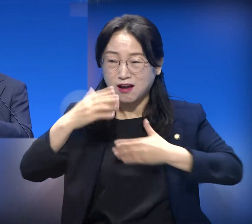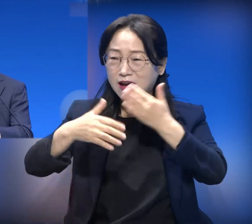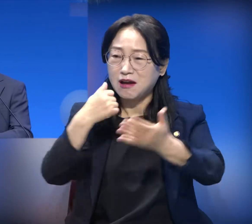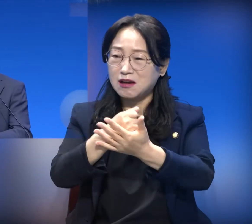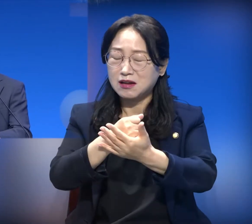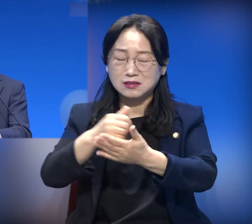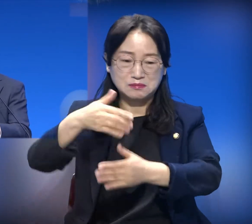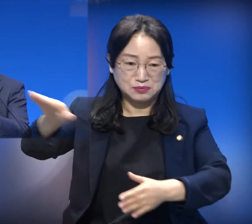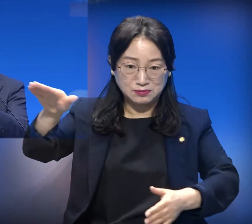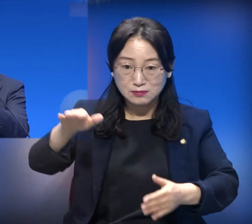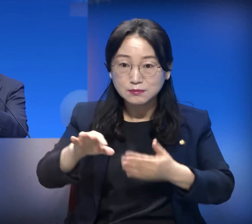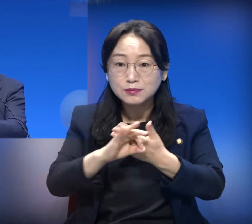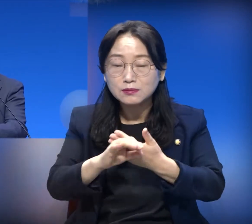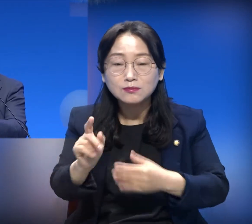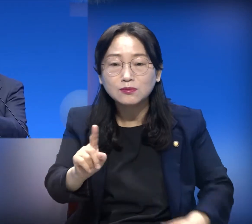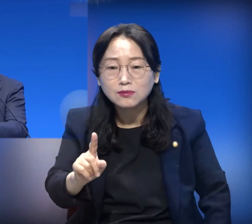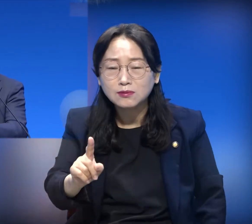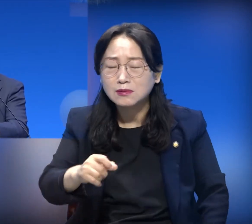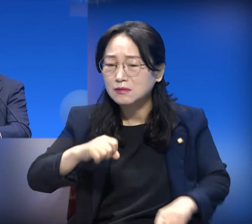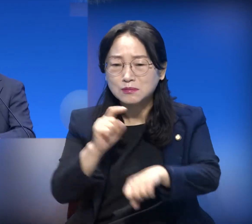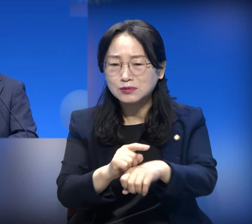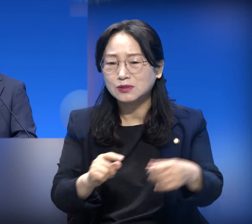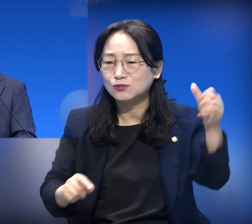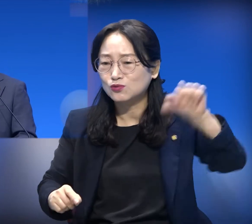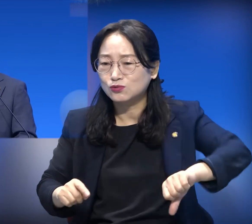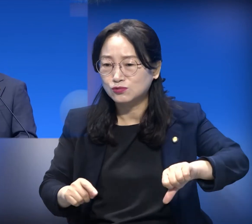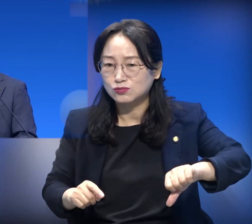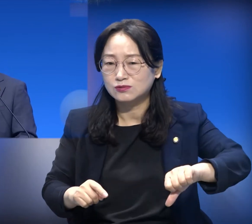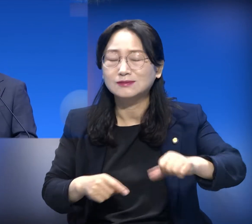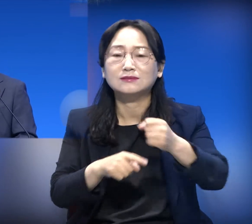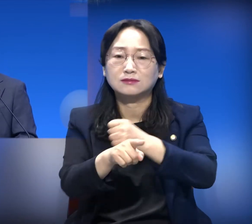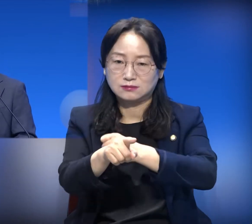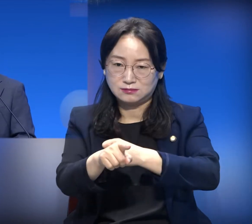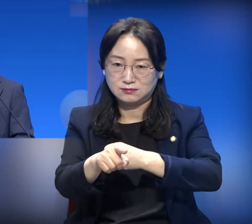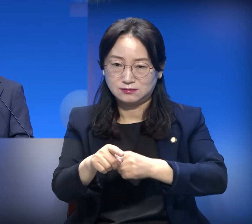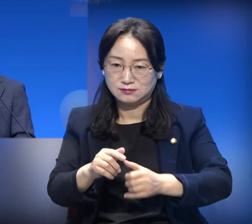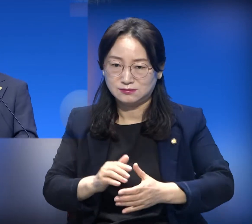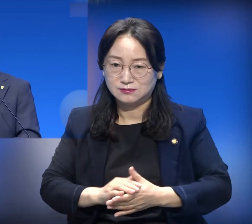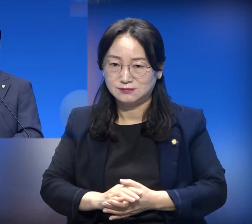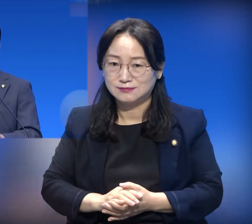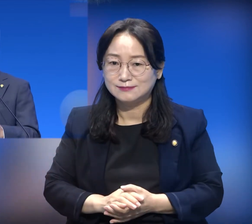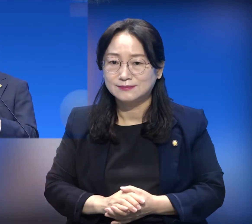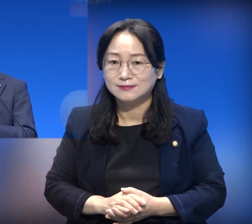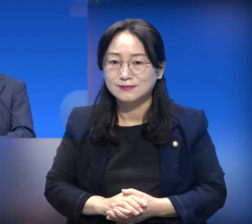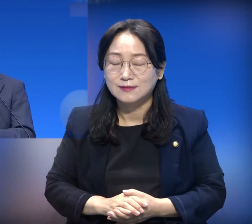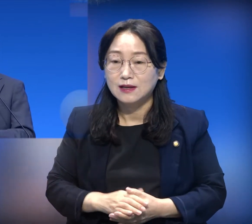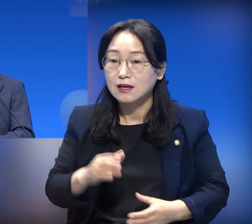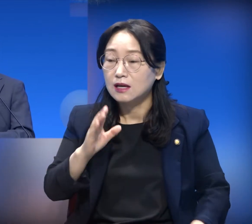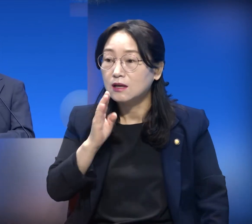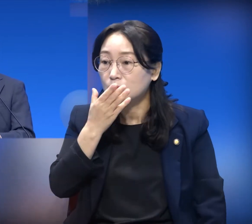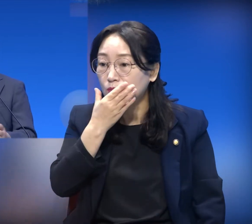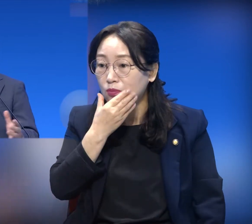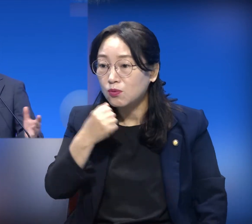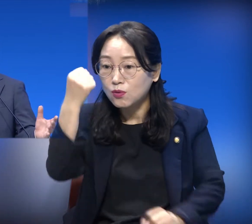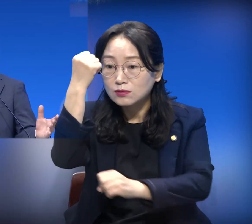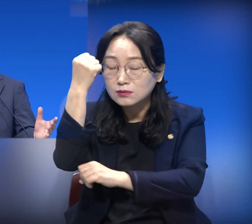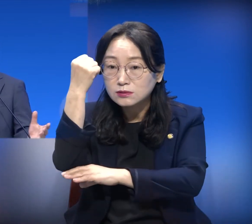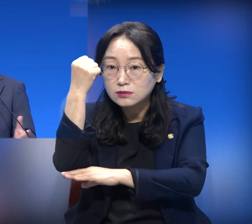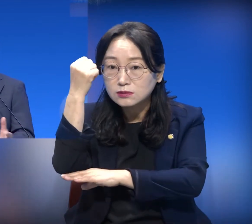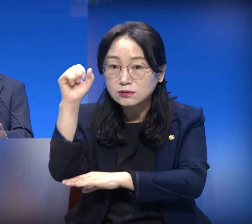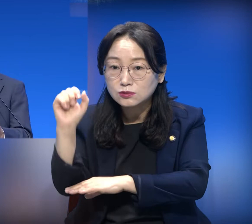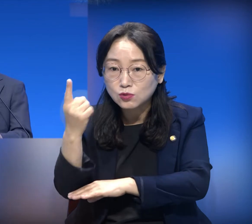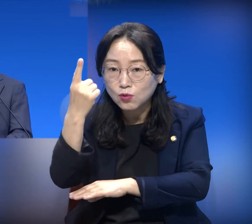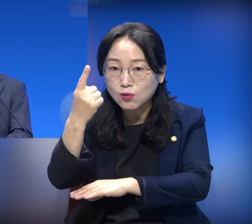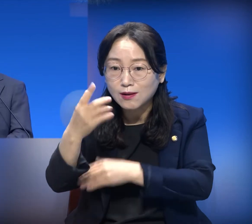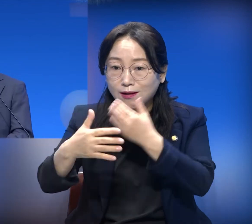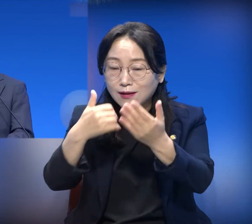살아가는 사람들은 이미 저주를 받은 사람이라고 성경은 말씀하고 있습니다. 복의 근원 대신 하나님을 떠나는 그 순간부터